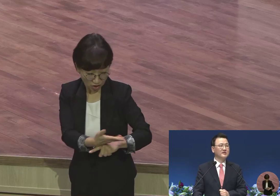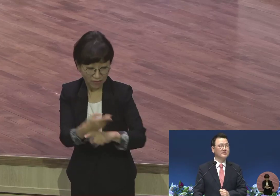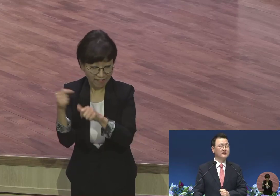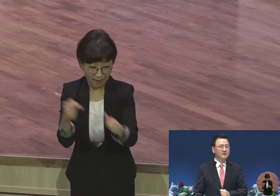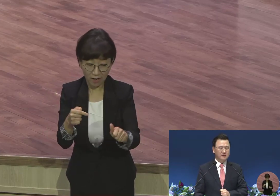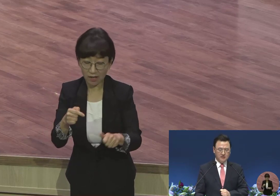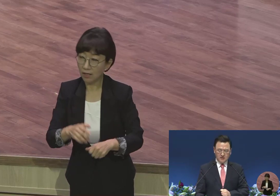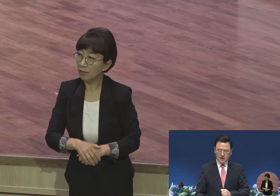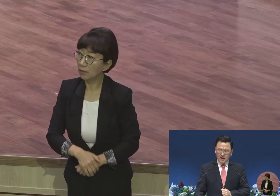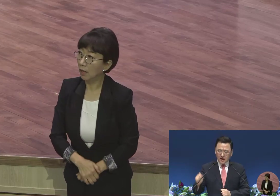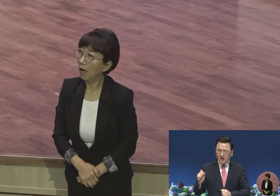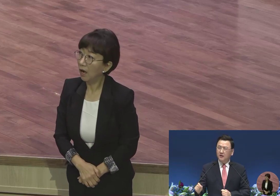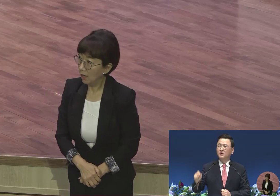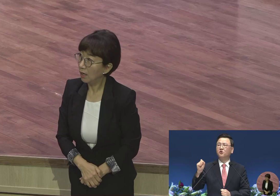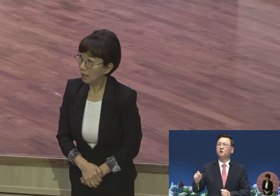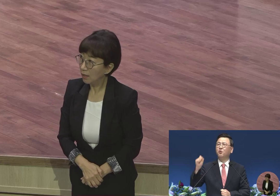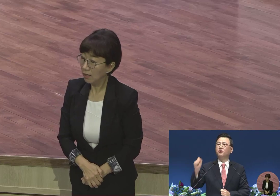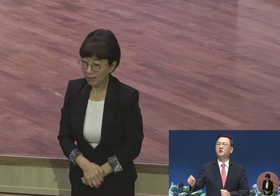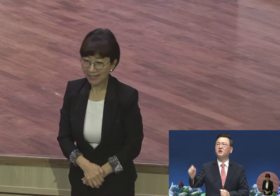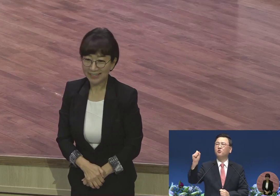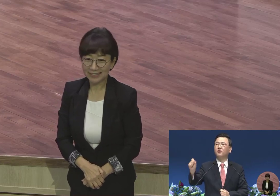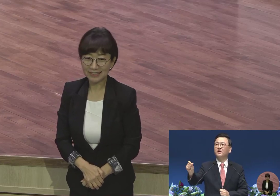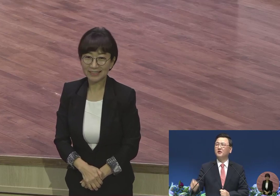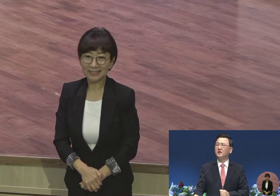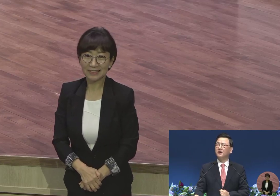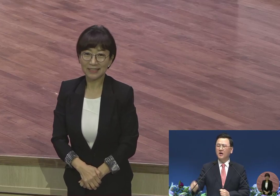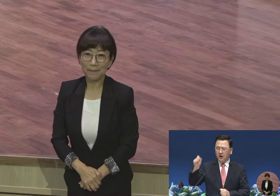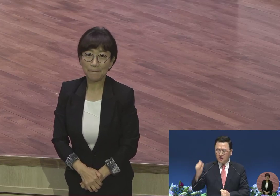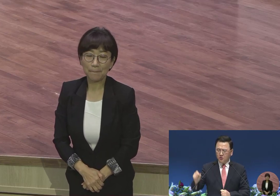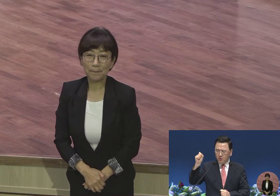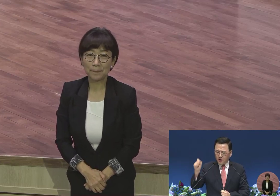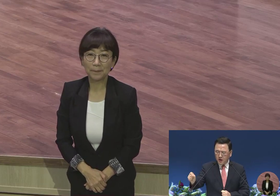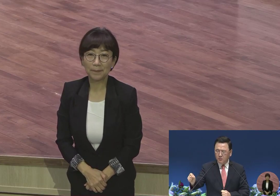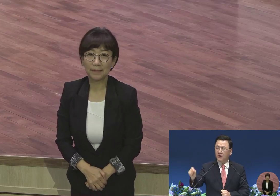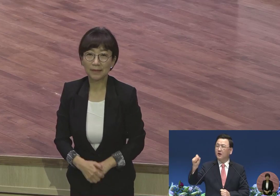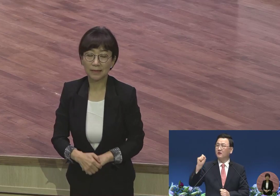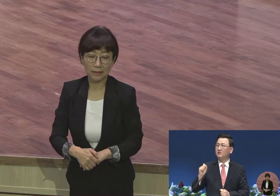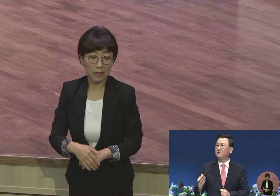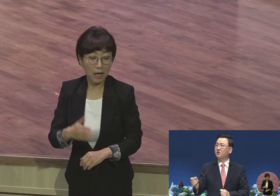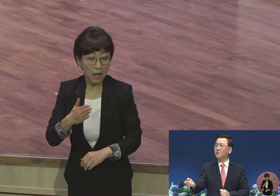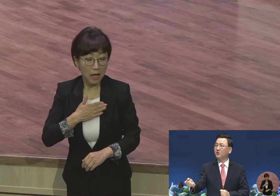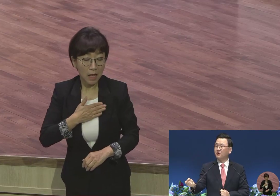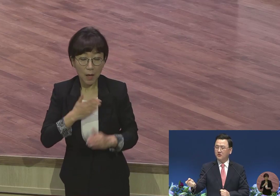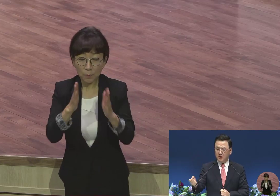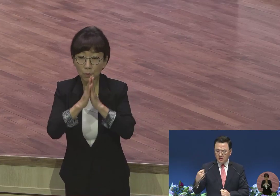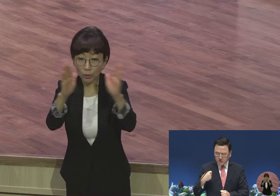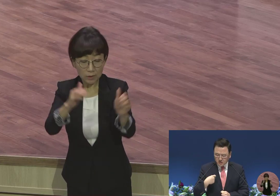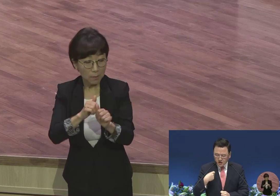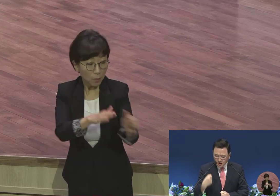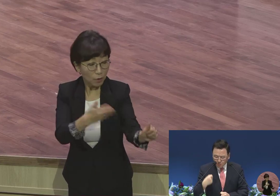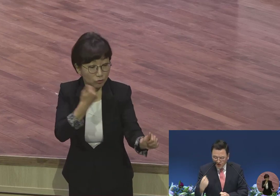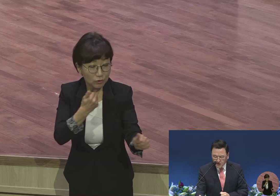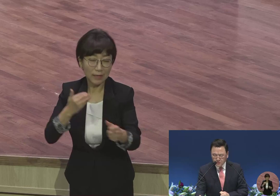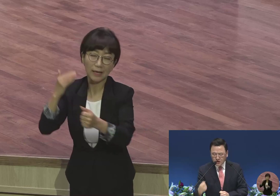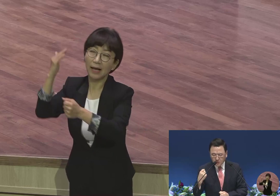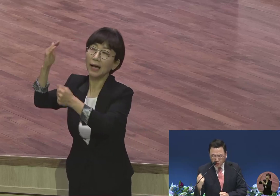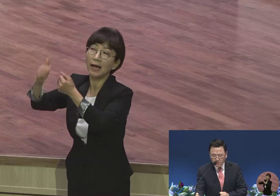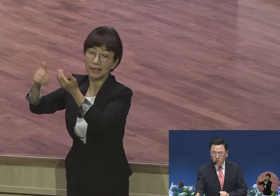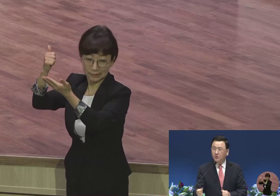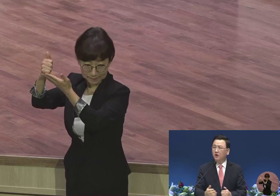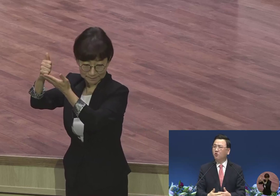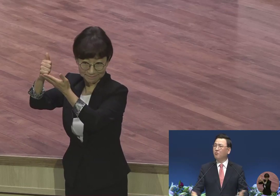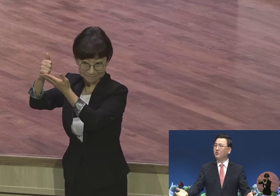하나님이다. 하나님이 너를 보냈다고 얘기해라. 에고 에임이라 이렇게 표현하고 있어요. 근데 에고